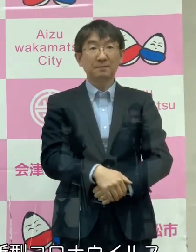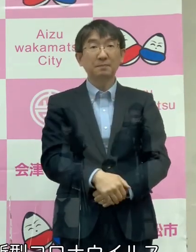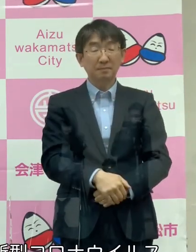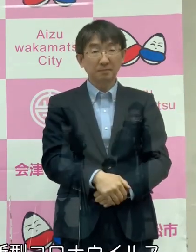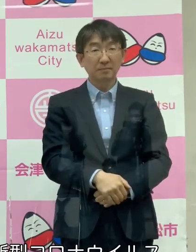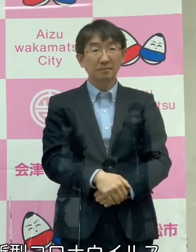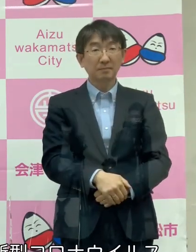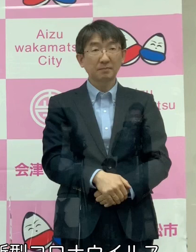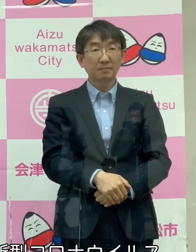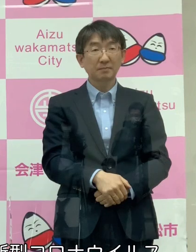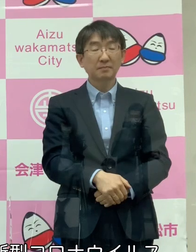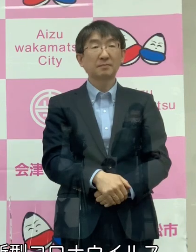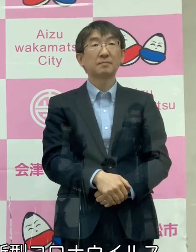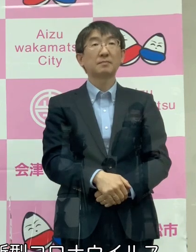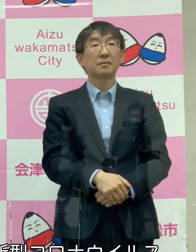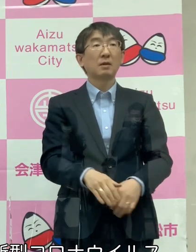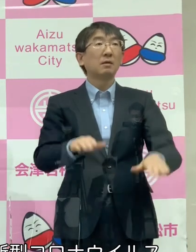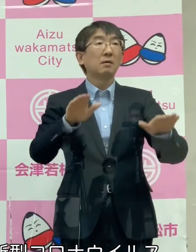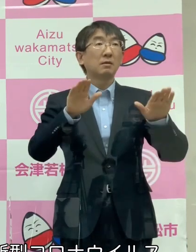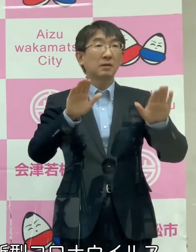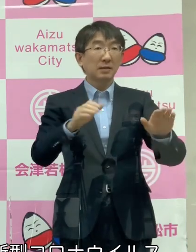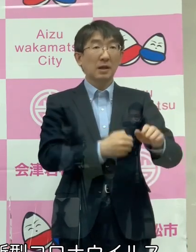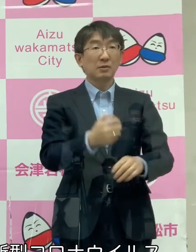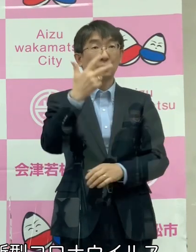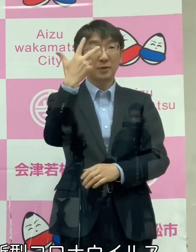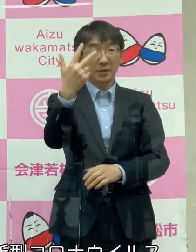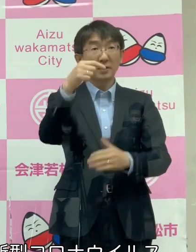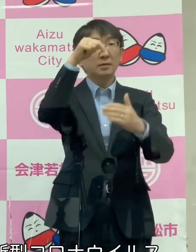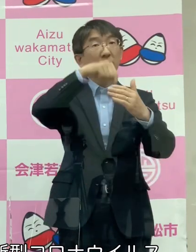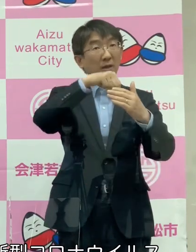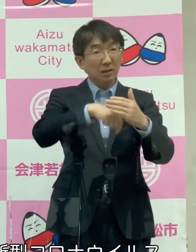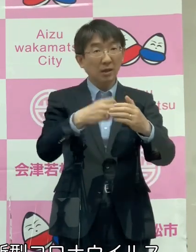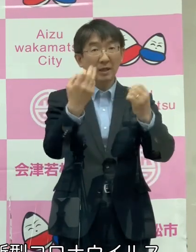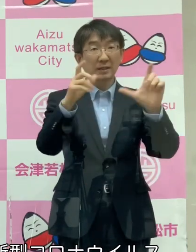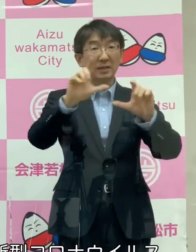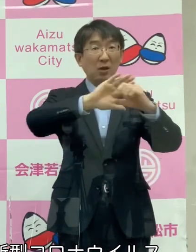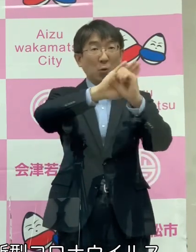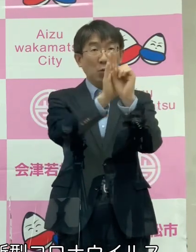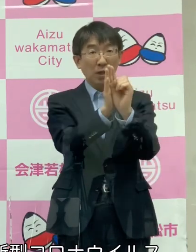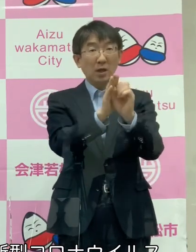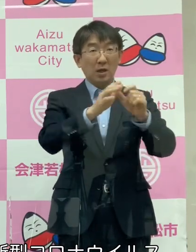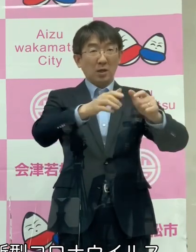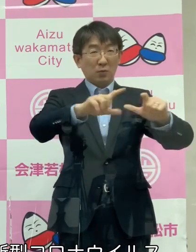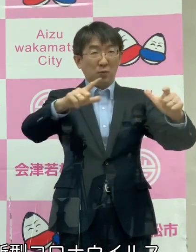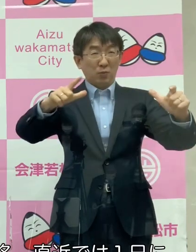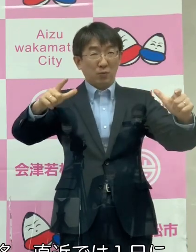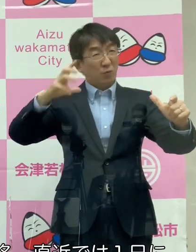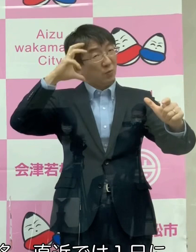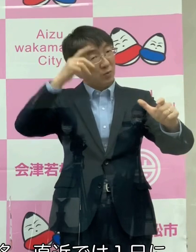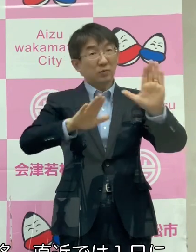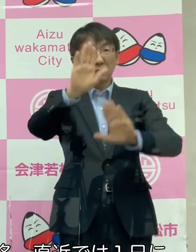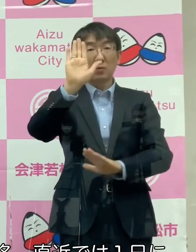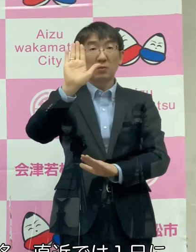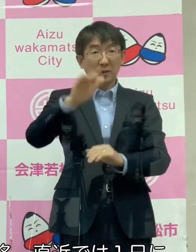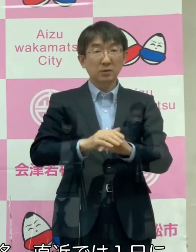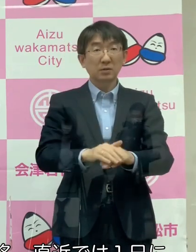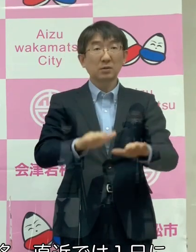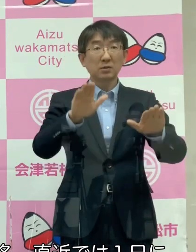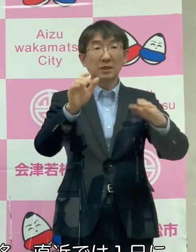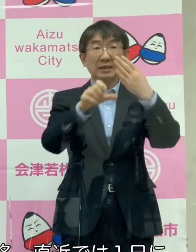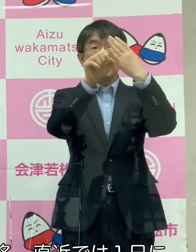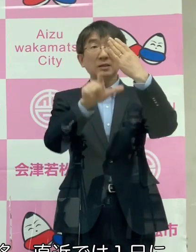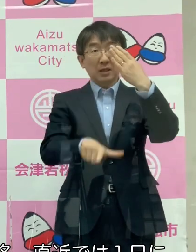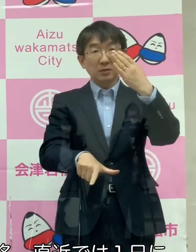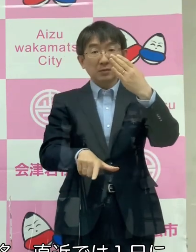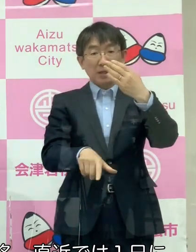市長メッセージ。現在本市においては新型コロナウイルス感染拡大が顕著となり、今月は4月